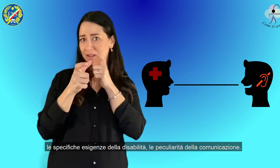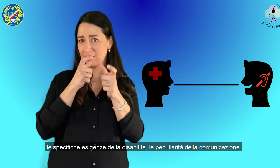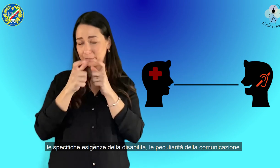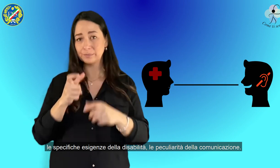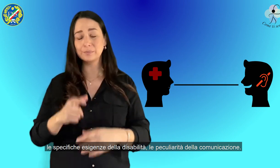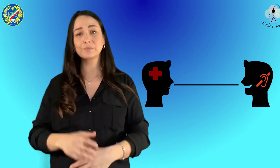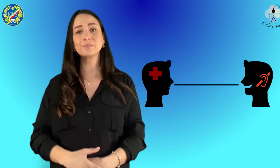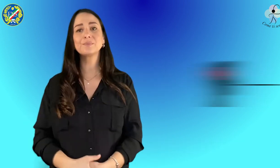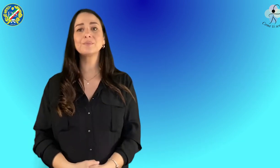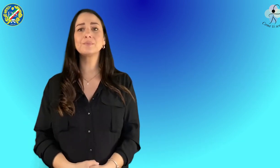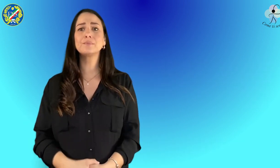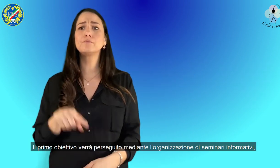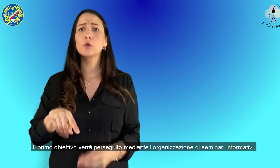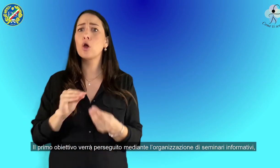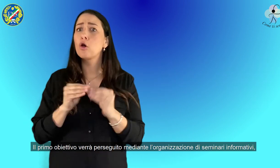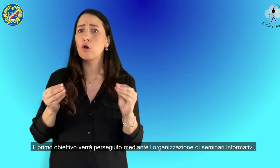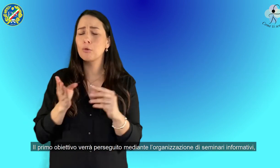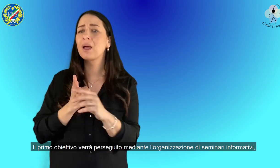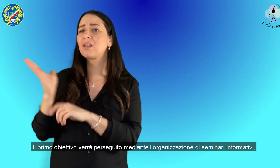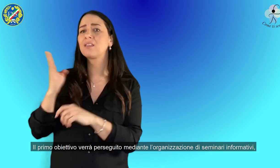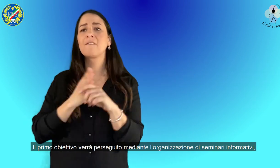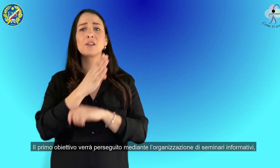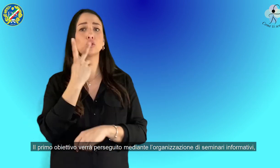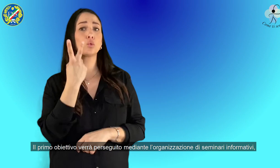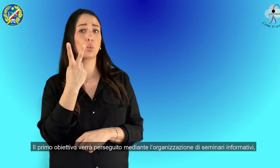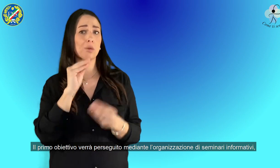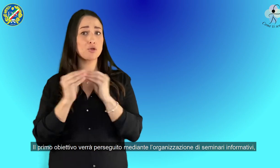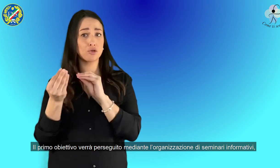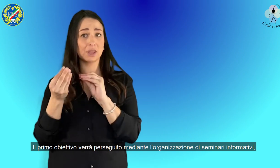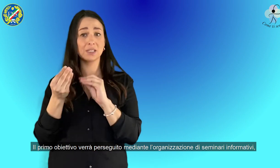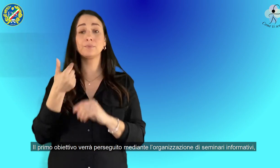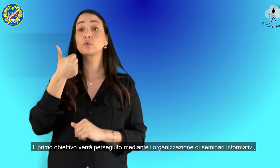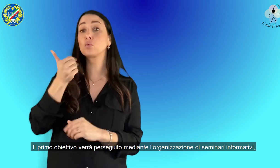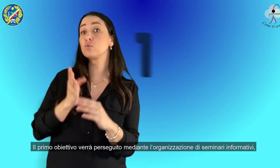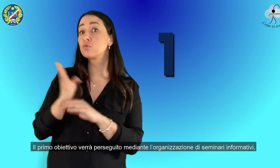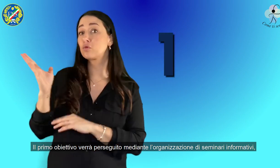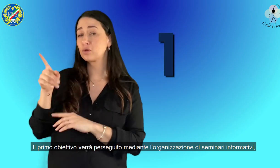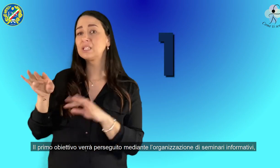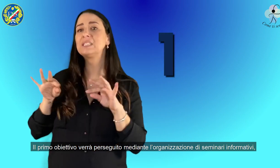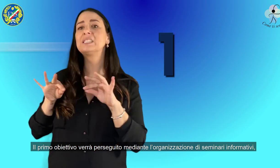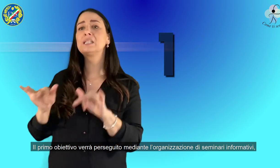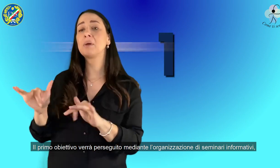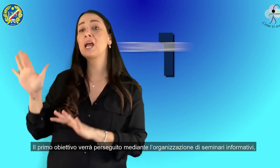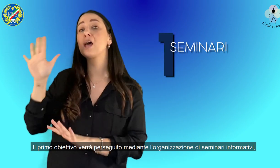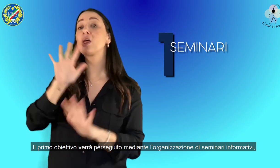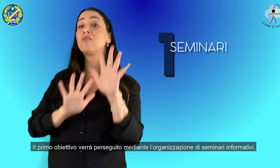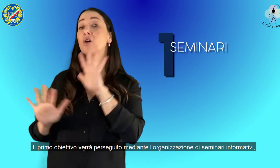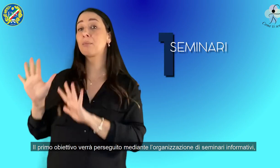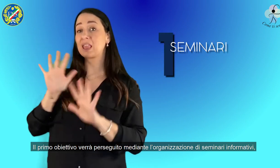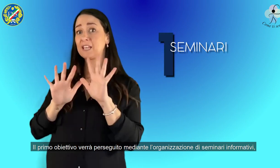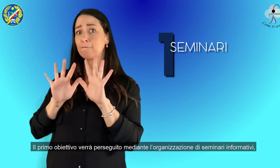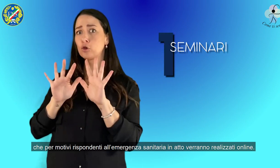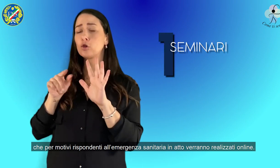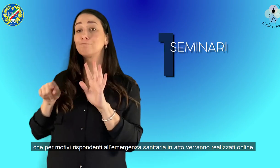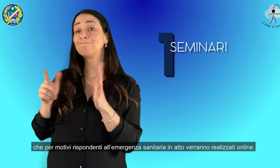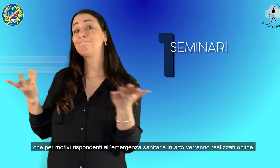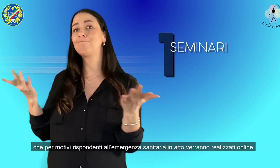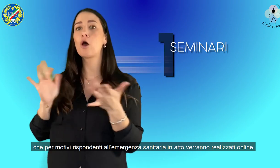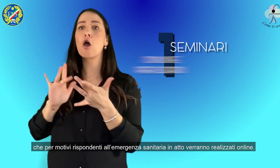primo obiettivo verrà perseguito mediante l'organizzazione di seminari informativi, che per motivi rispondenti all'emergenza sanitaria in atto verranno